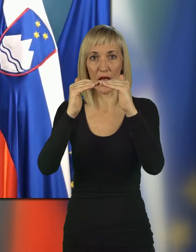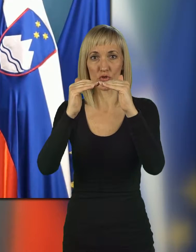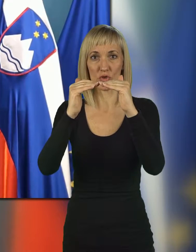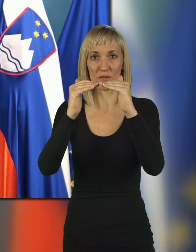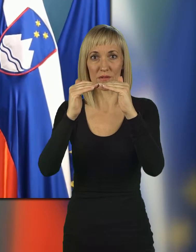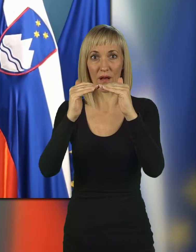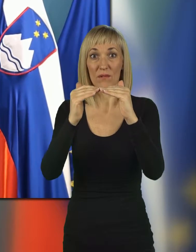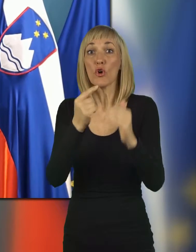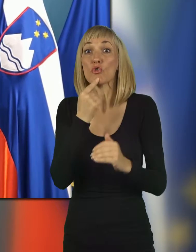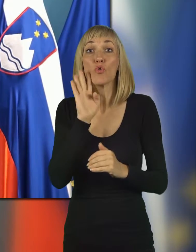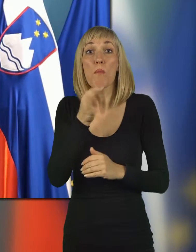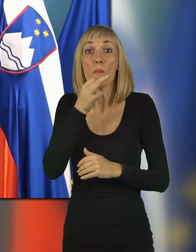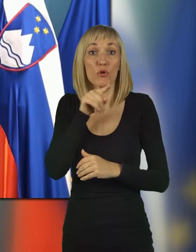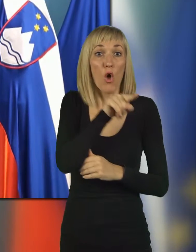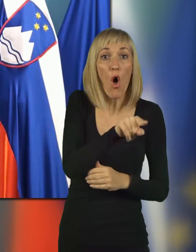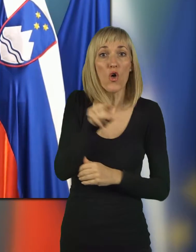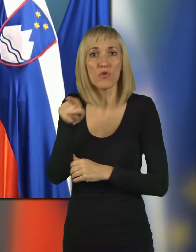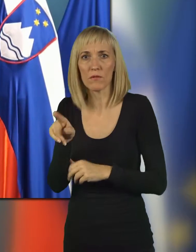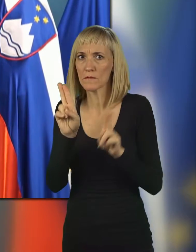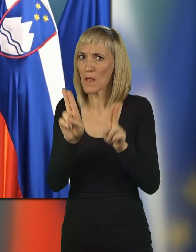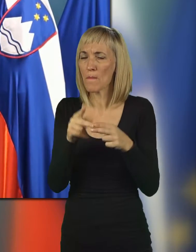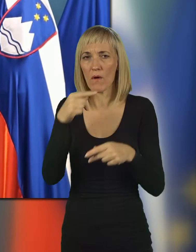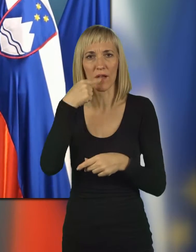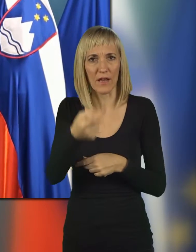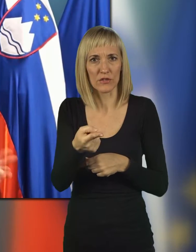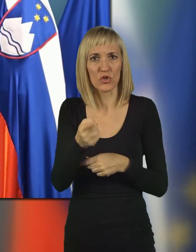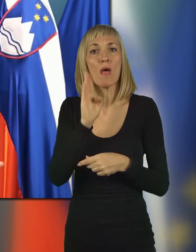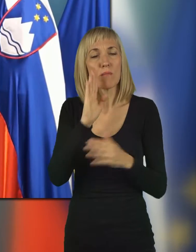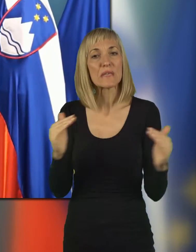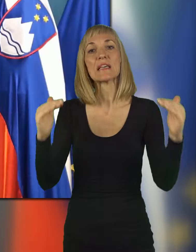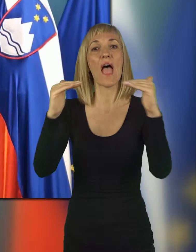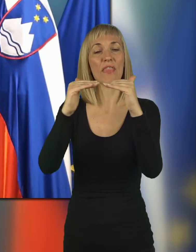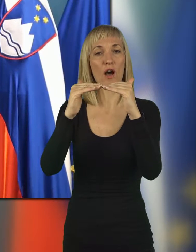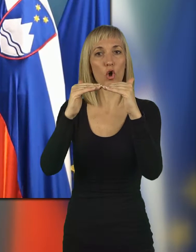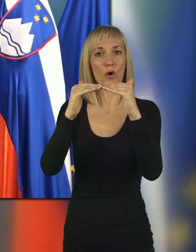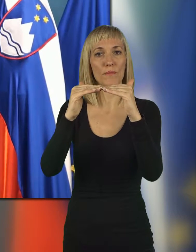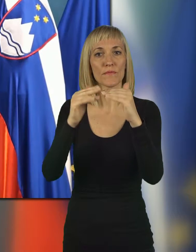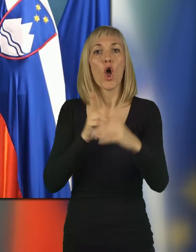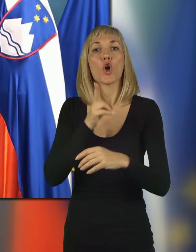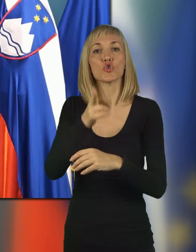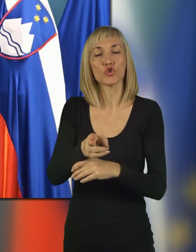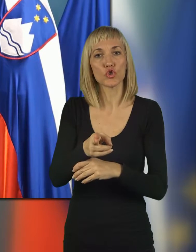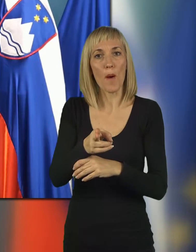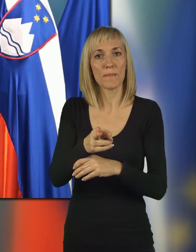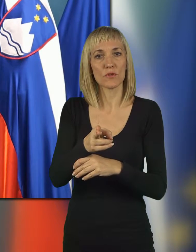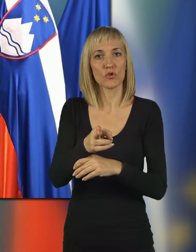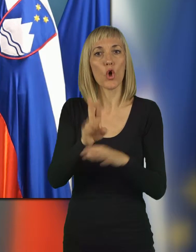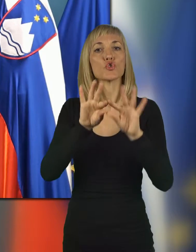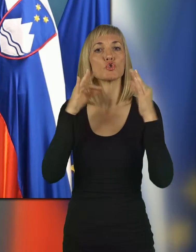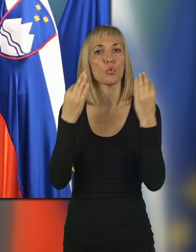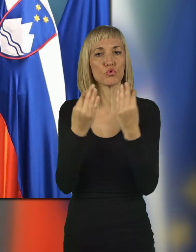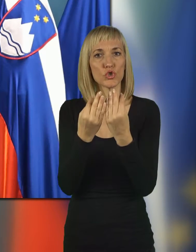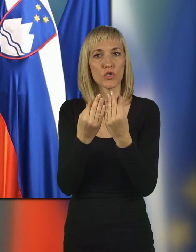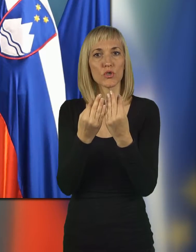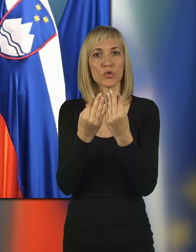tako da o tem, kdo bo na boljšem, ne moremo govoriti, torej bi se izenačili. Dostopnost